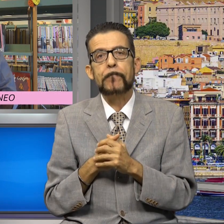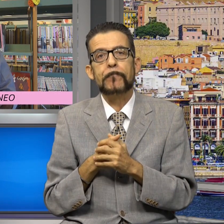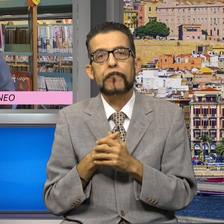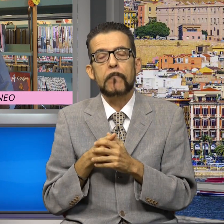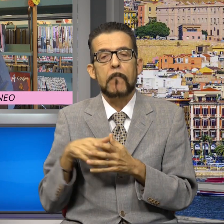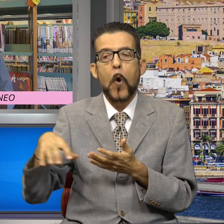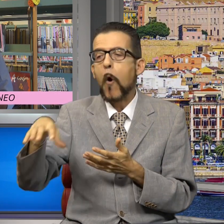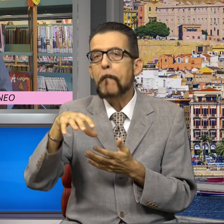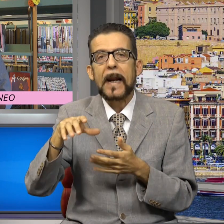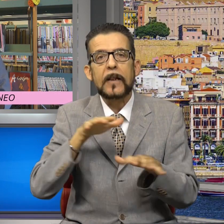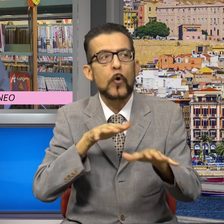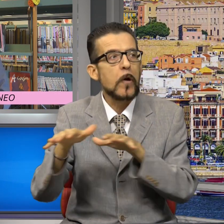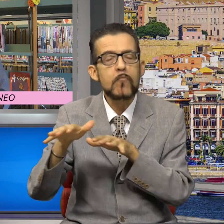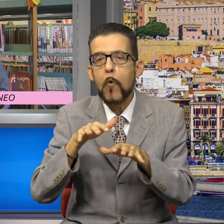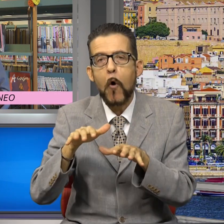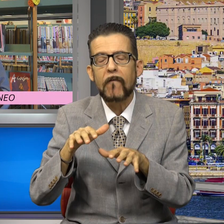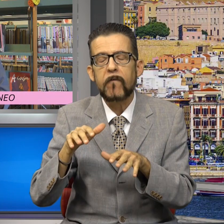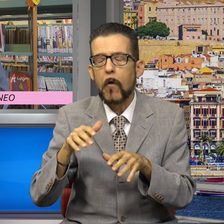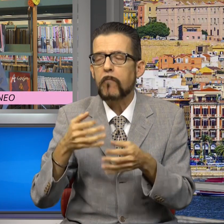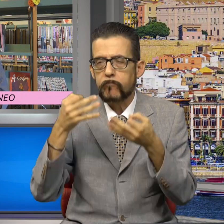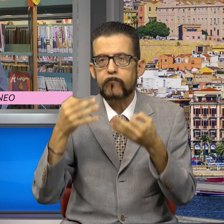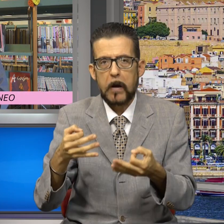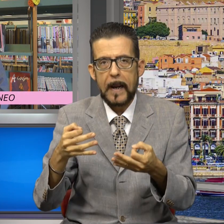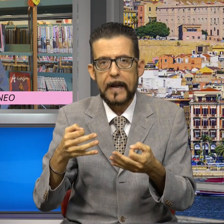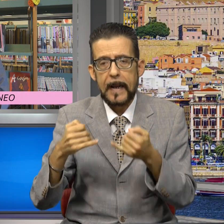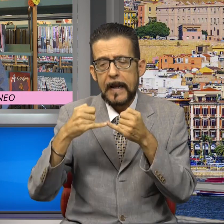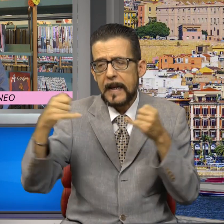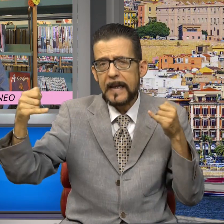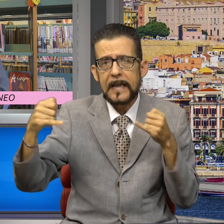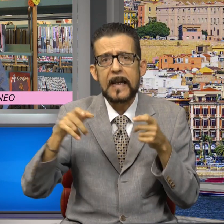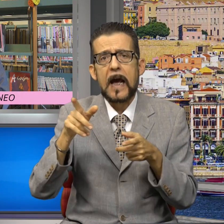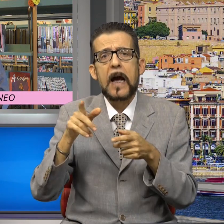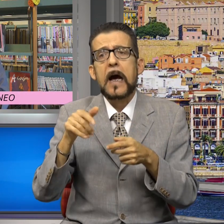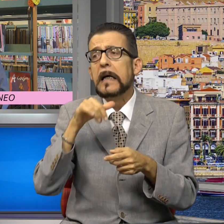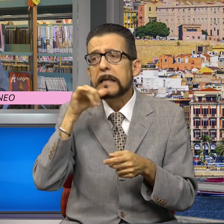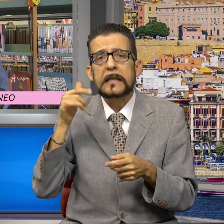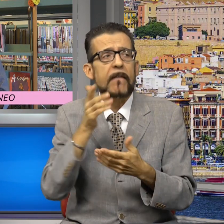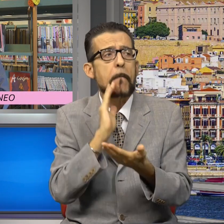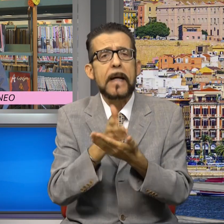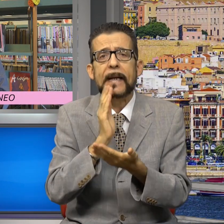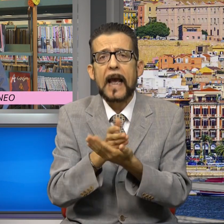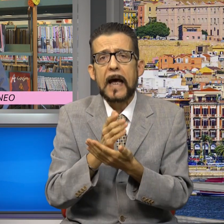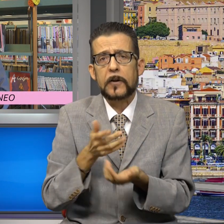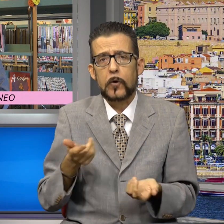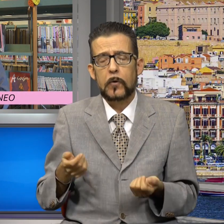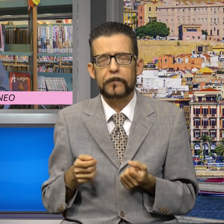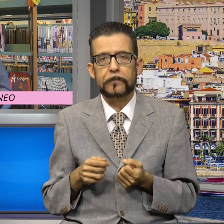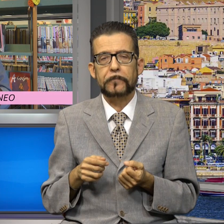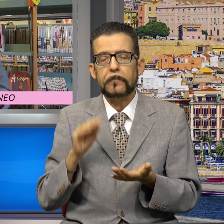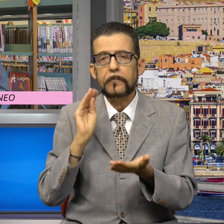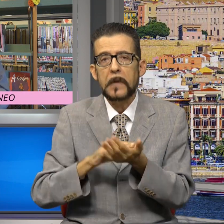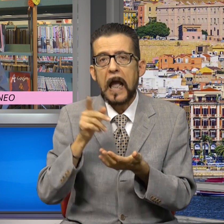si muovano in modo coerente, in linea con quelle che possono essere le esigenze del mercato e anche con quelle che